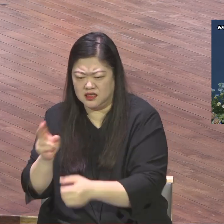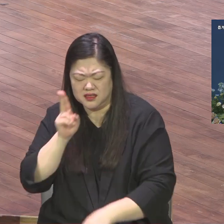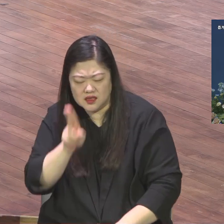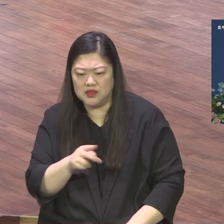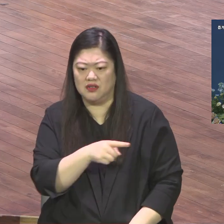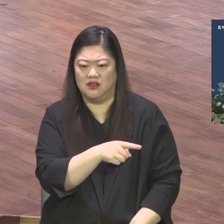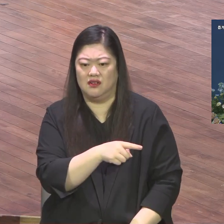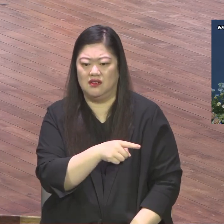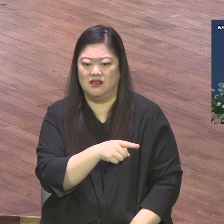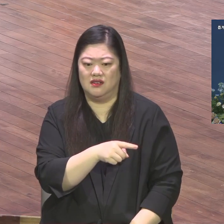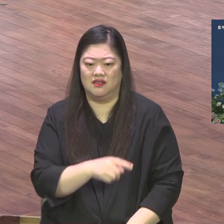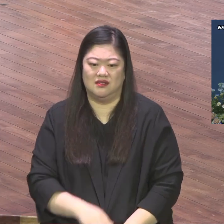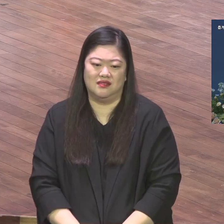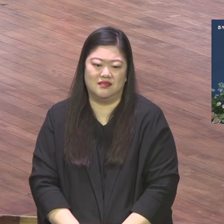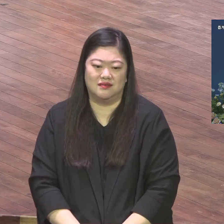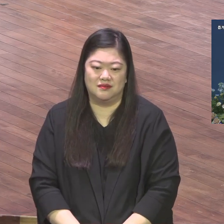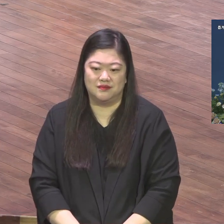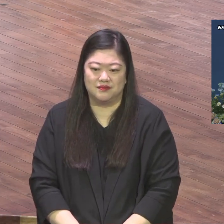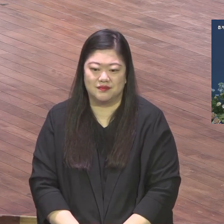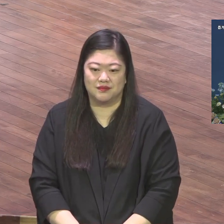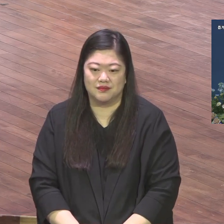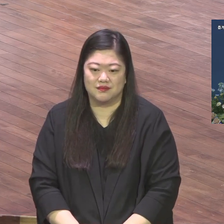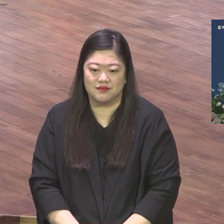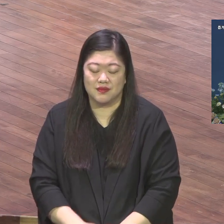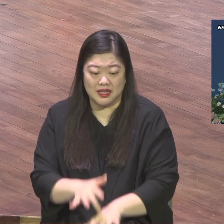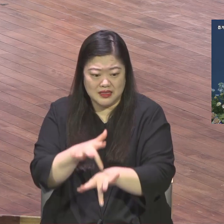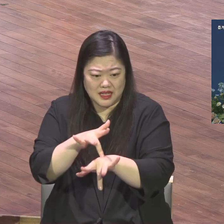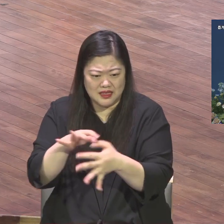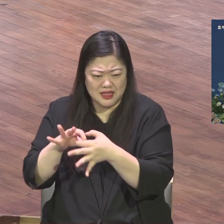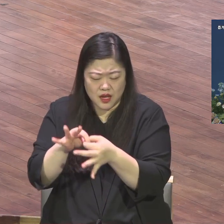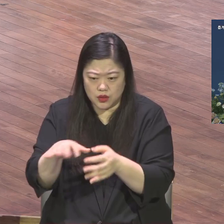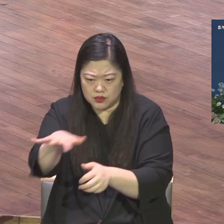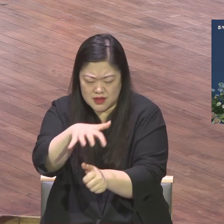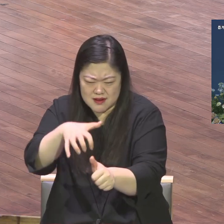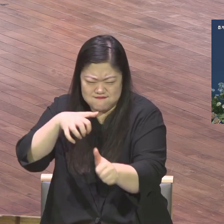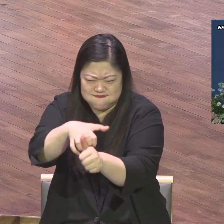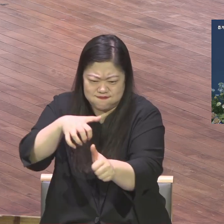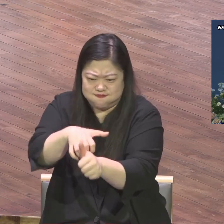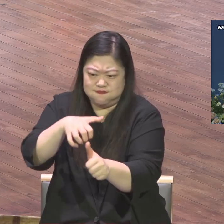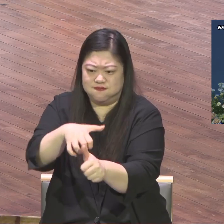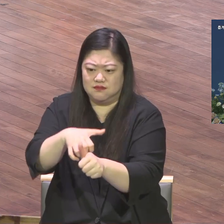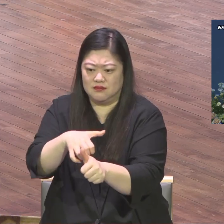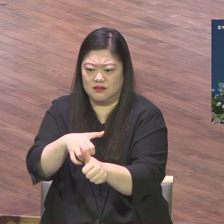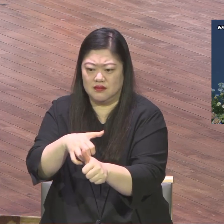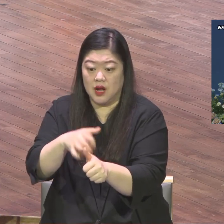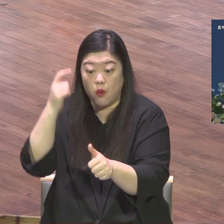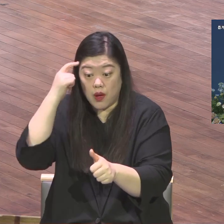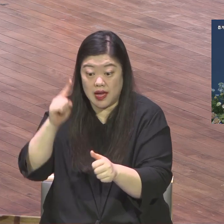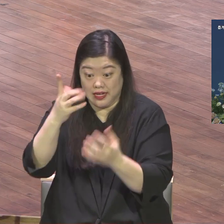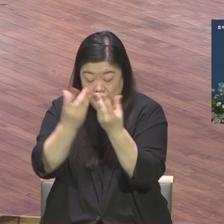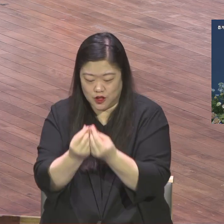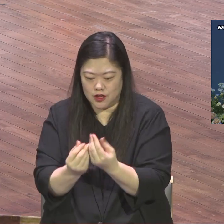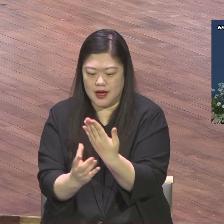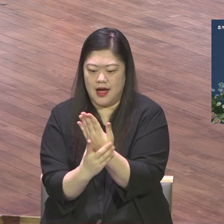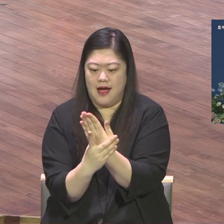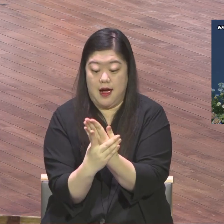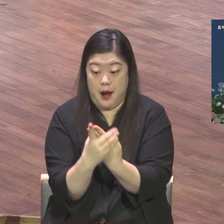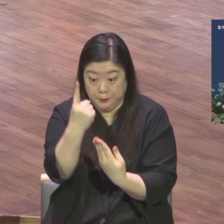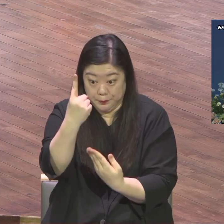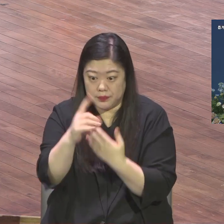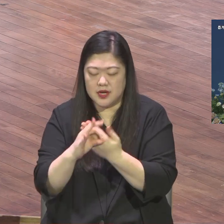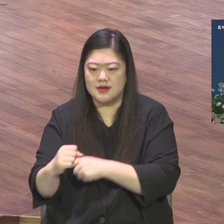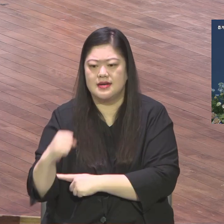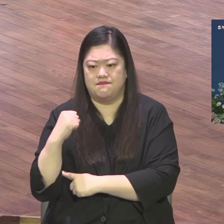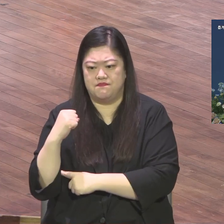바랍니다. 사단이 그렇게 흔들어 버려요. 왜냐? 분열되면 분열될수록 힘이 없으니까. 하나님